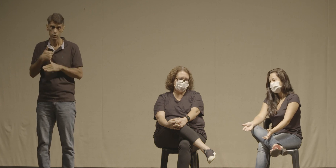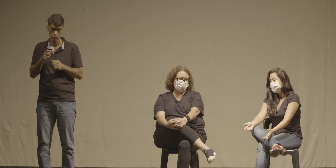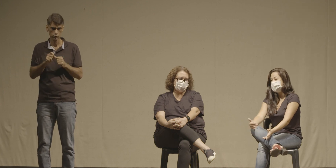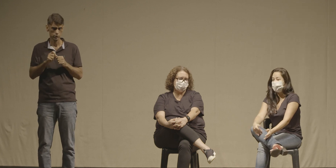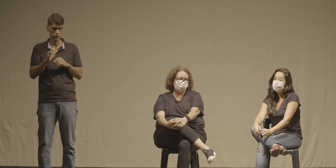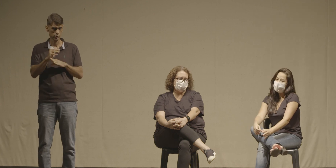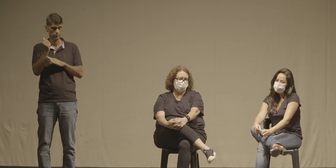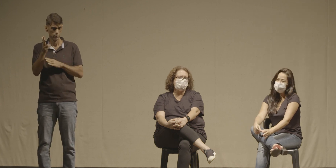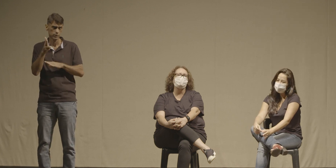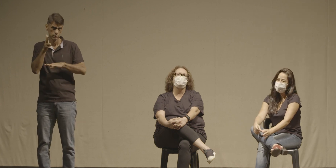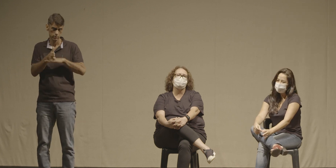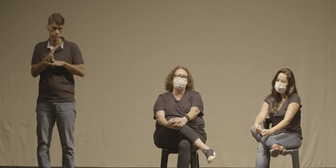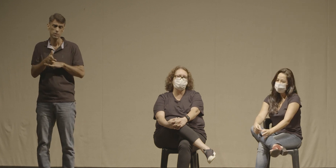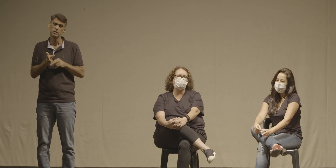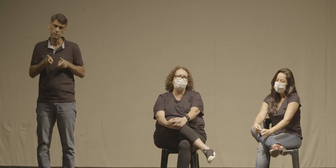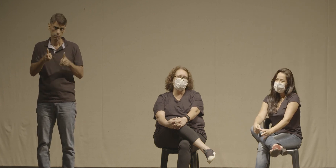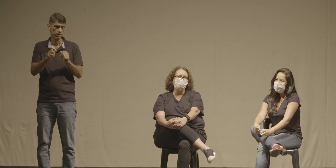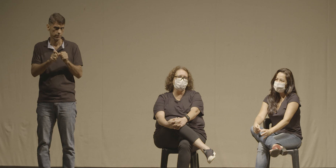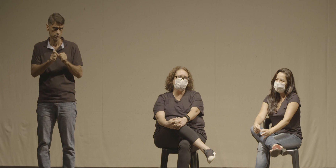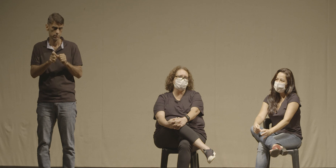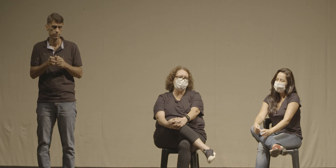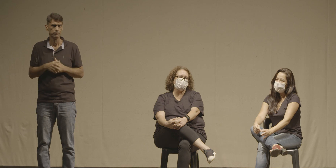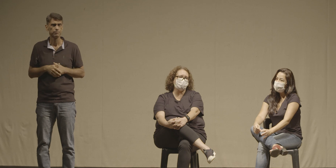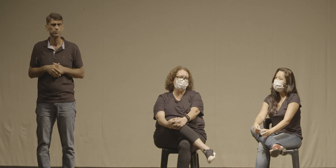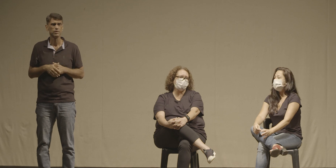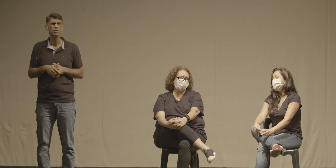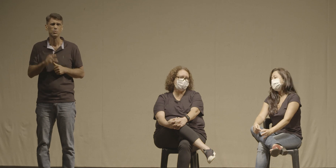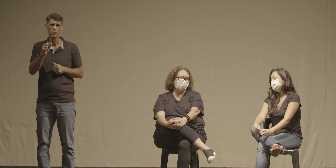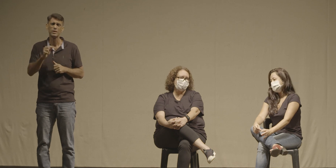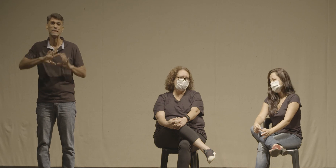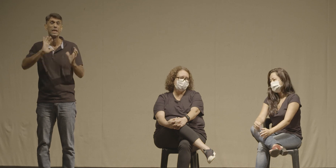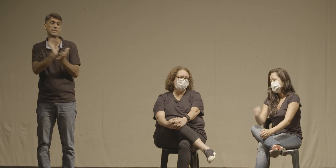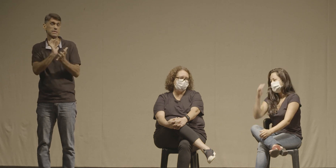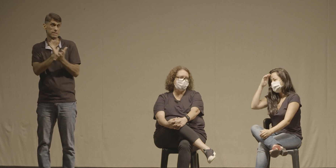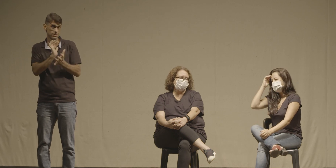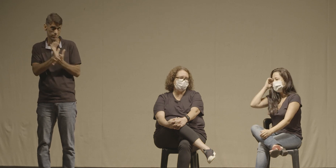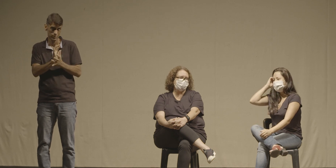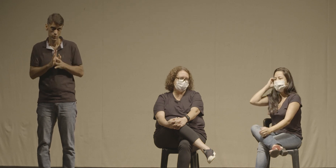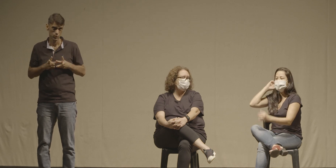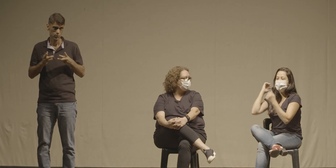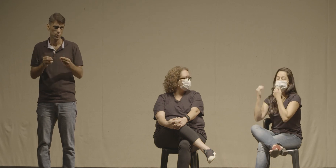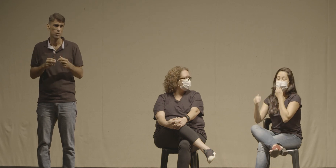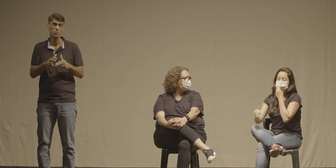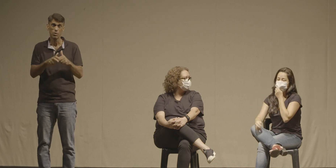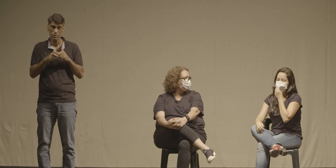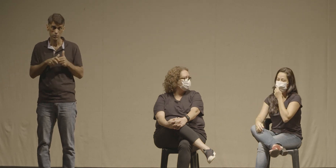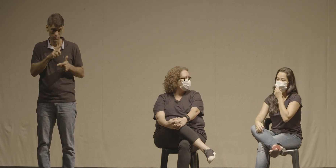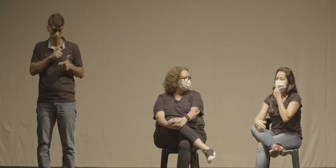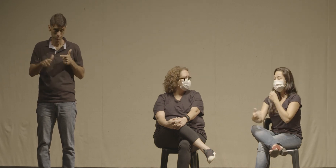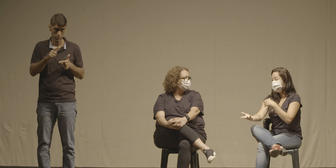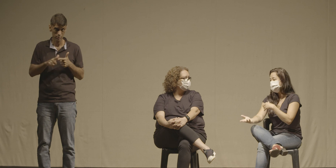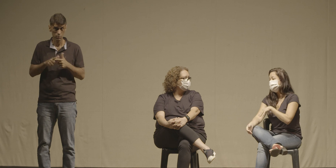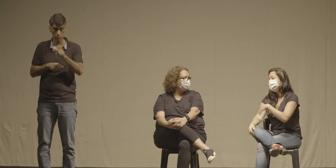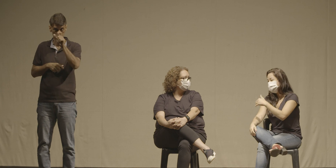fiz e que é o que acho que deva ser feito, né? Porque você tem toda uma equipe, não é porque você tem um problema